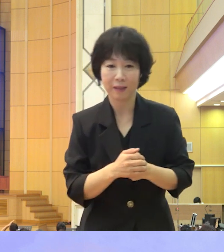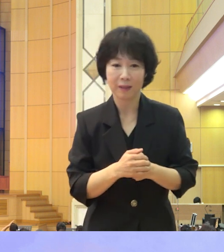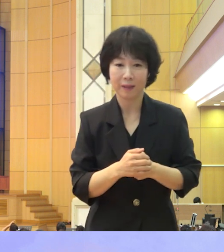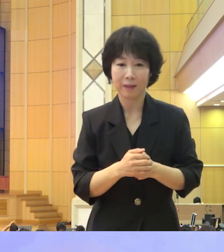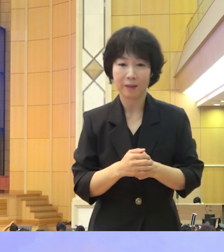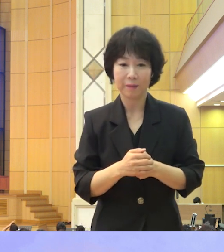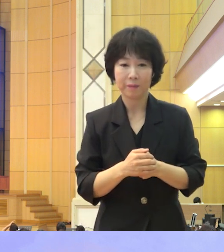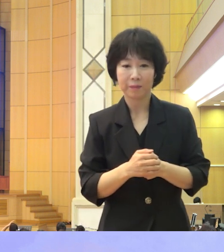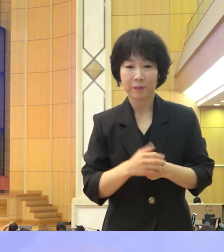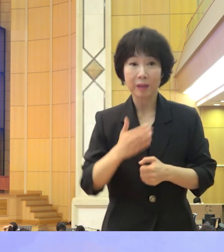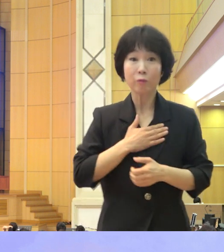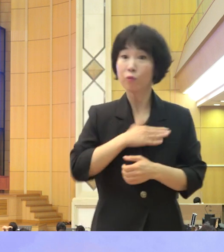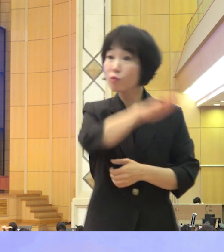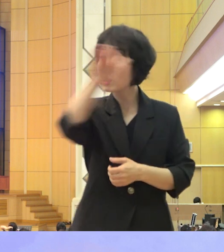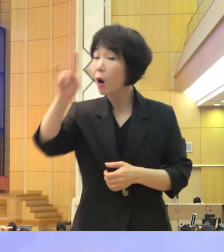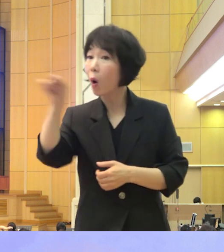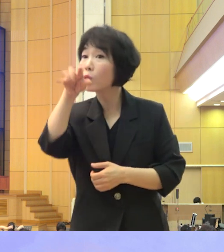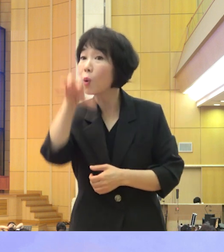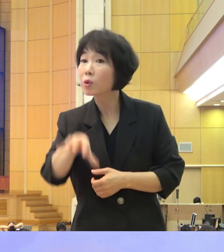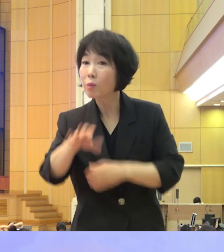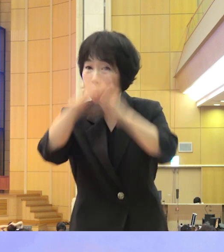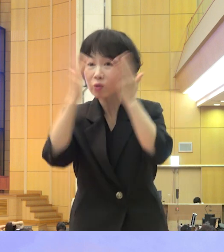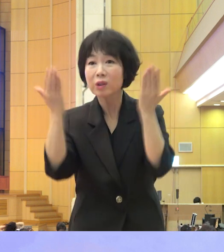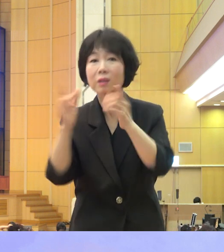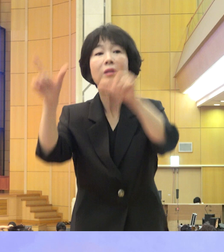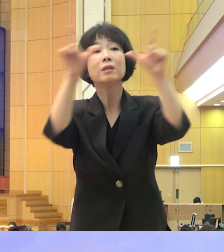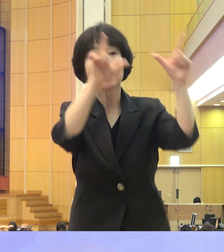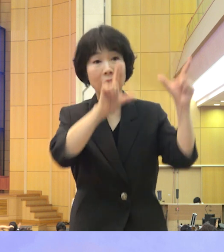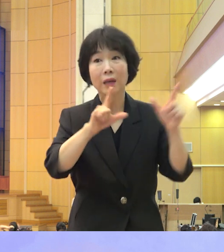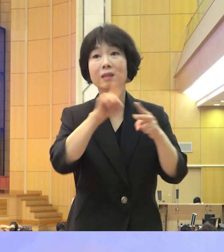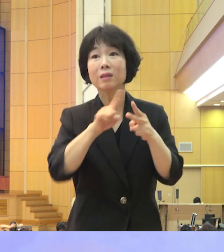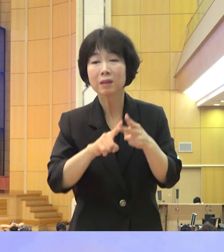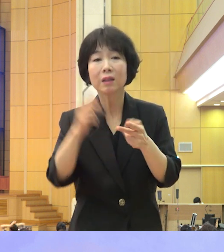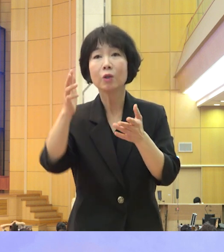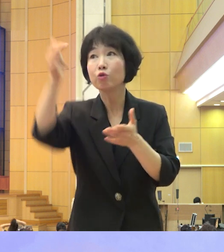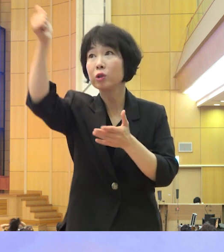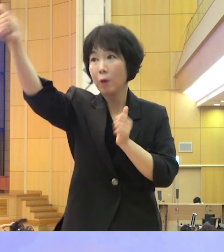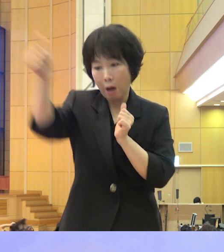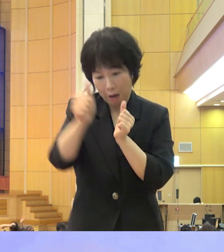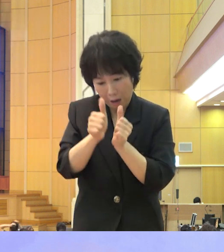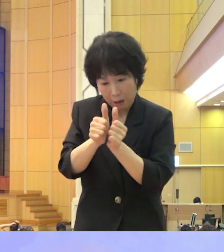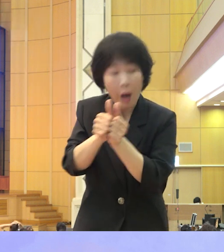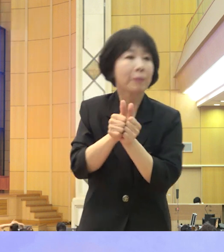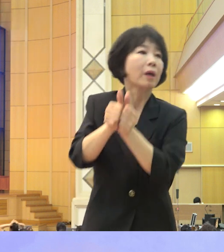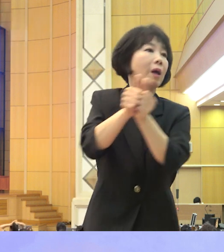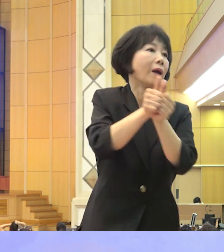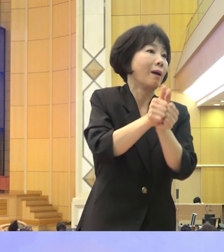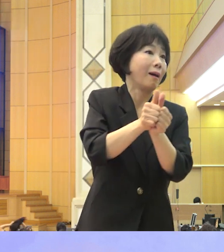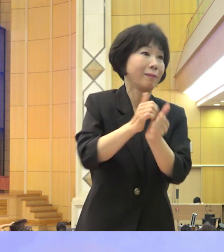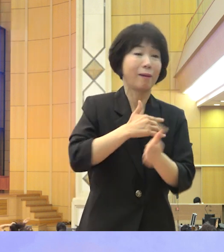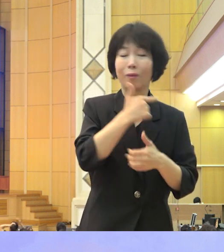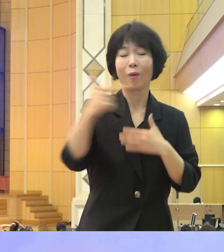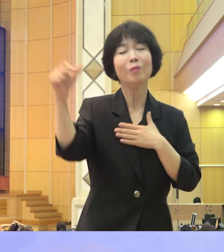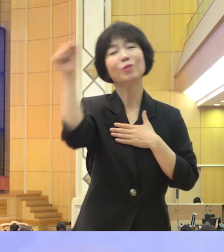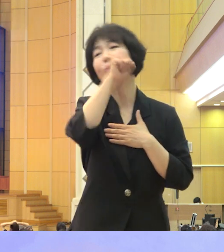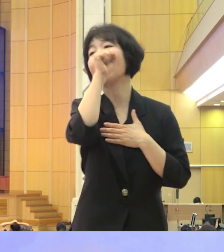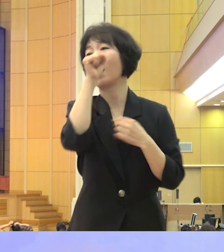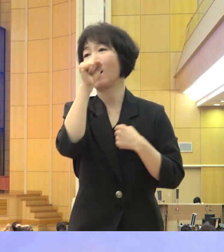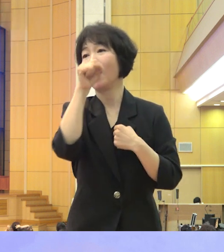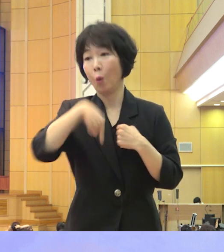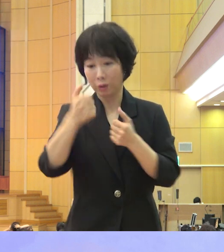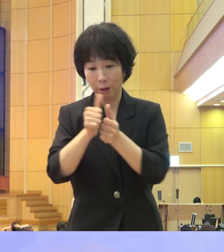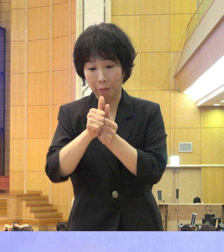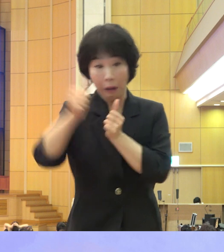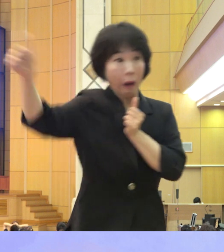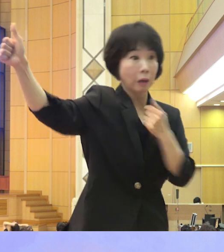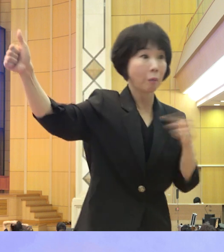내가 어느 곳에 있든지 어떠한 삶을 살든지 주님과 함께 살면 나는 좋아, 나는 좋아. 그런